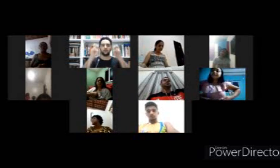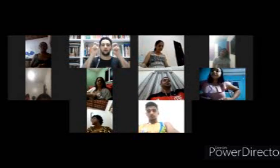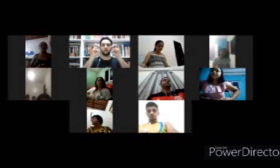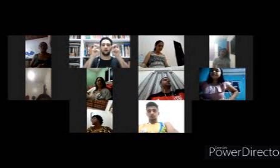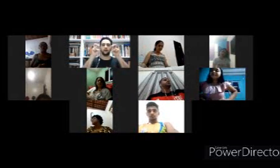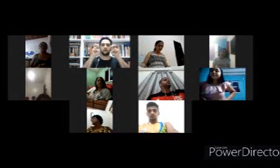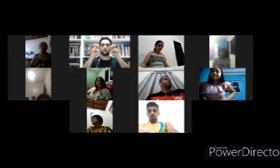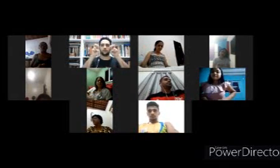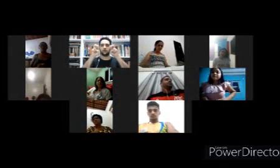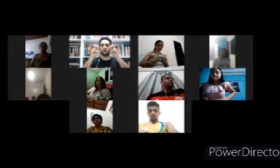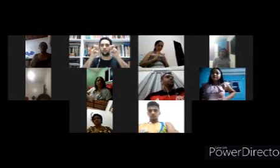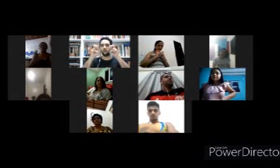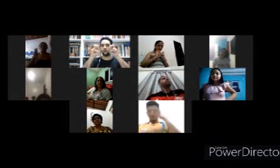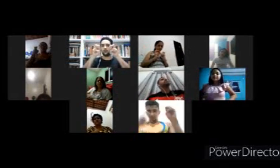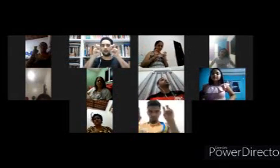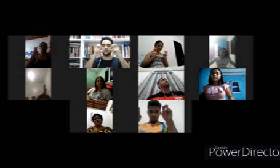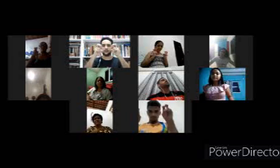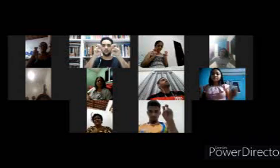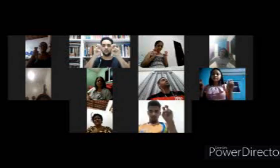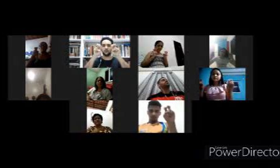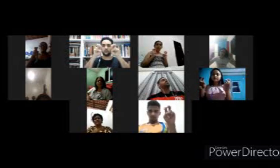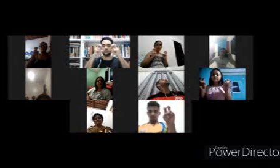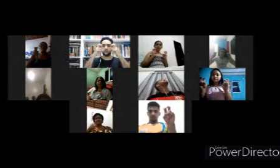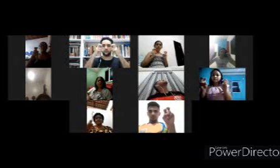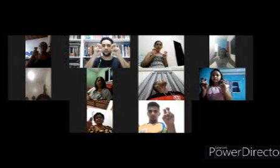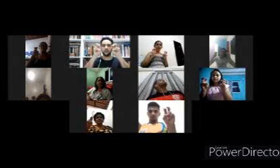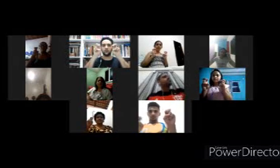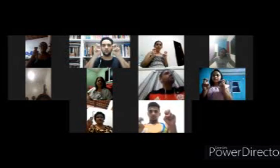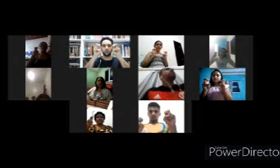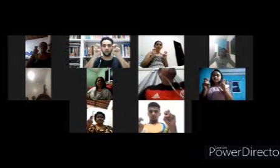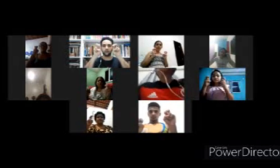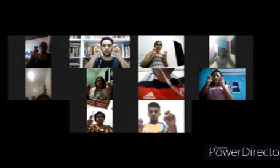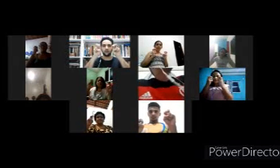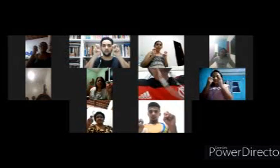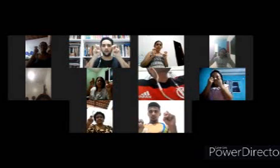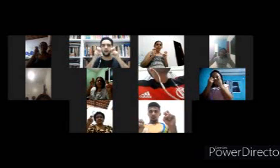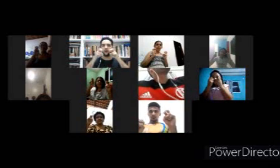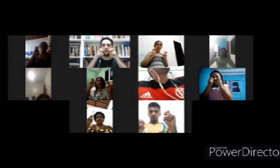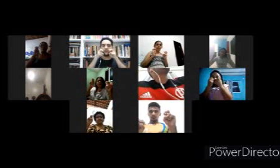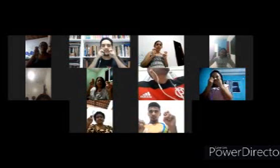Vergonha. Configuração de mão assim, como se fosse o 5, o número 5. Eu vou fazer